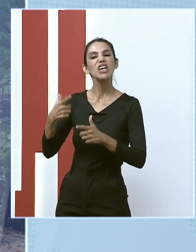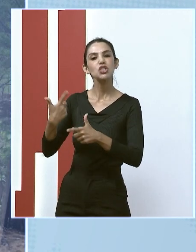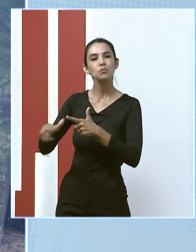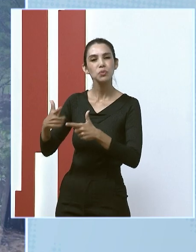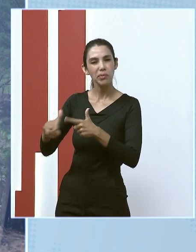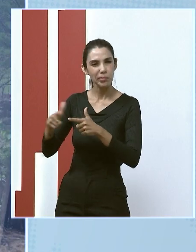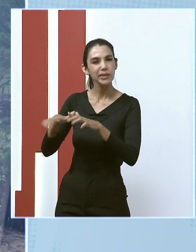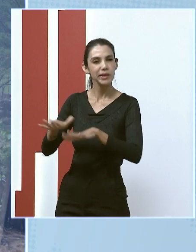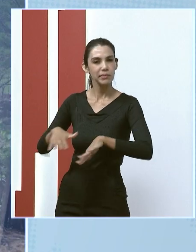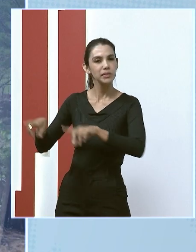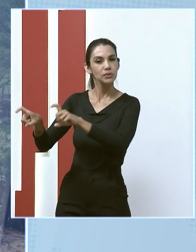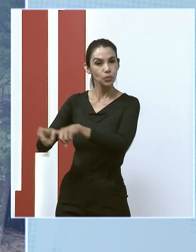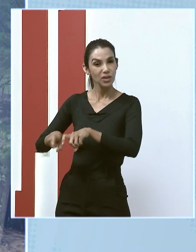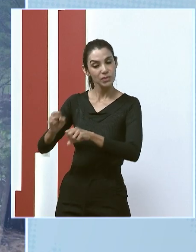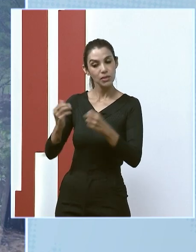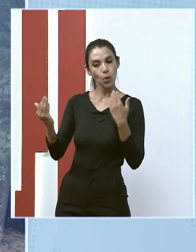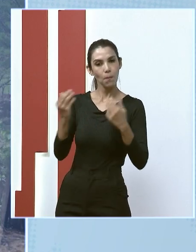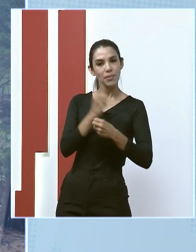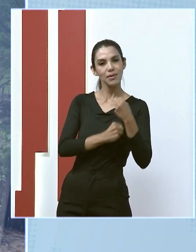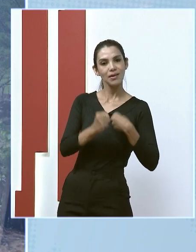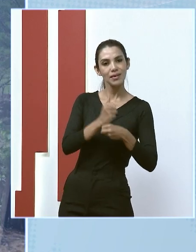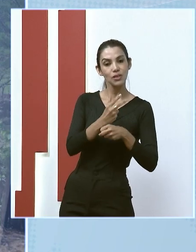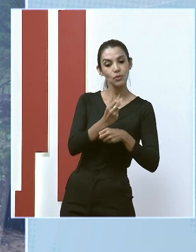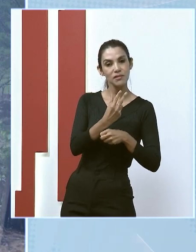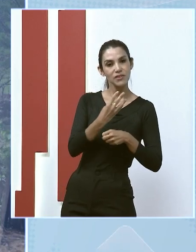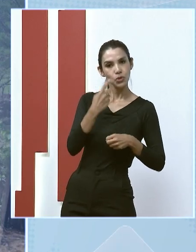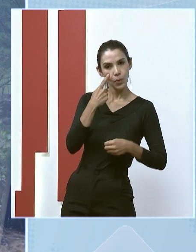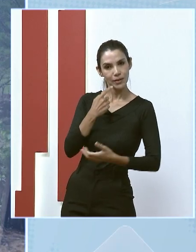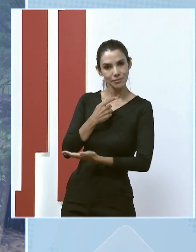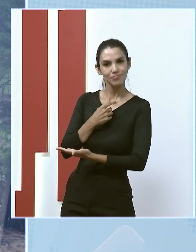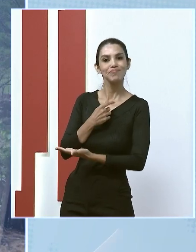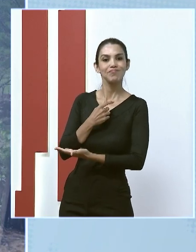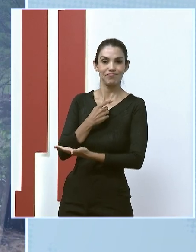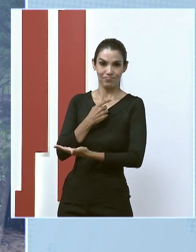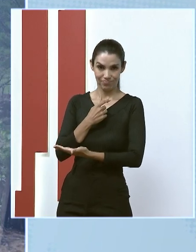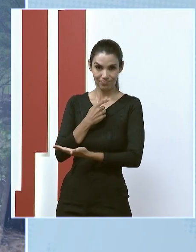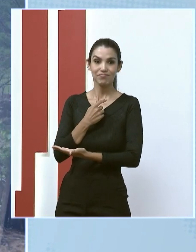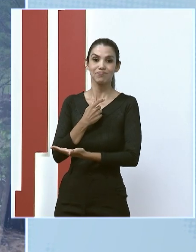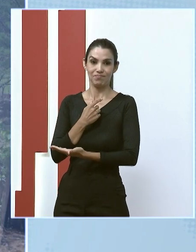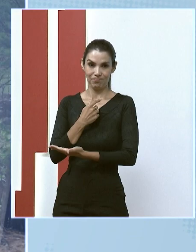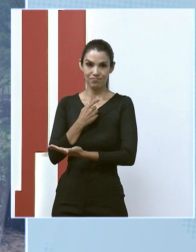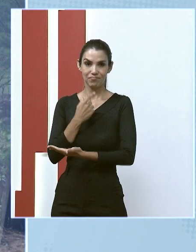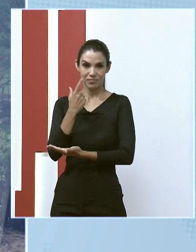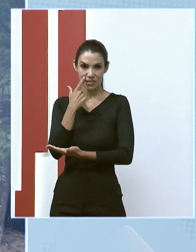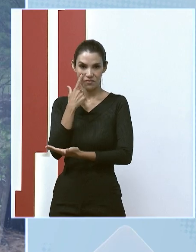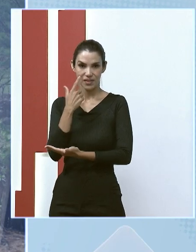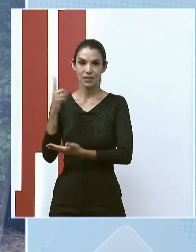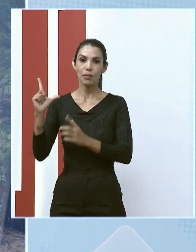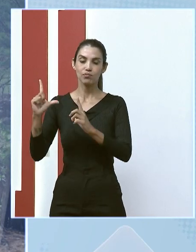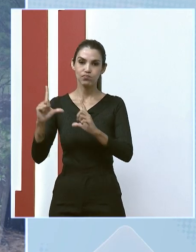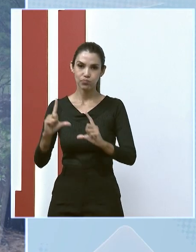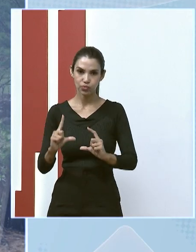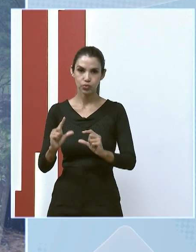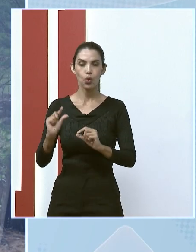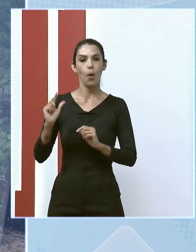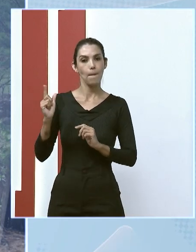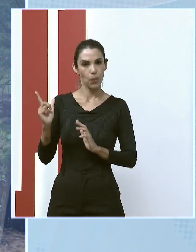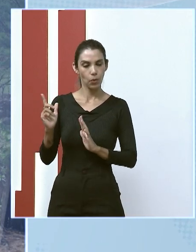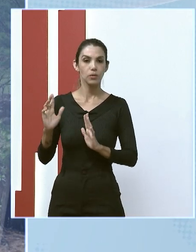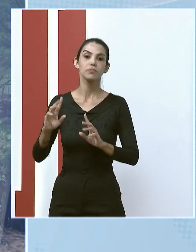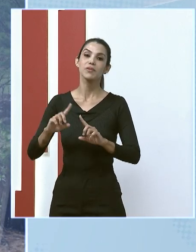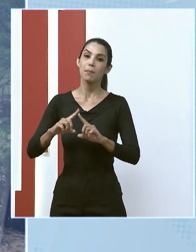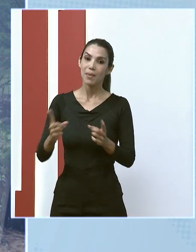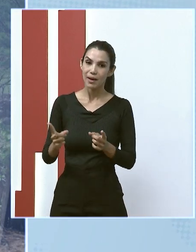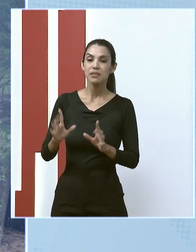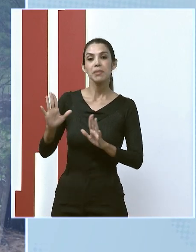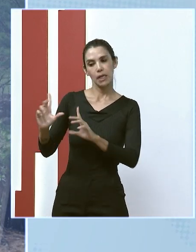a 2024, com 1.593 ocorrências, diante dos 2.207 casos do ano anterior.